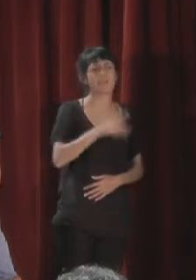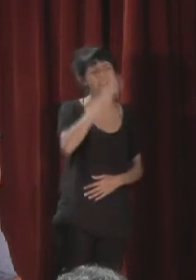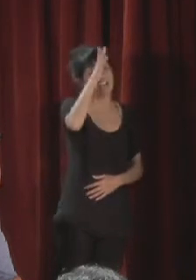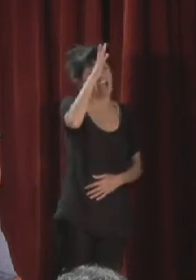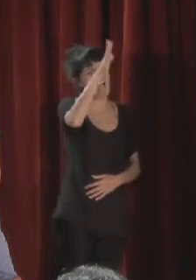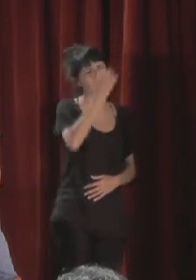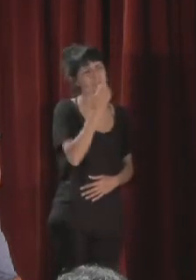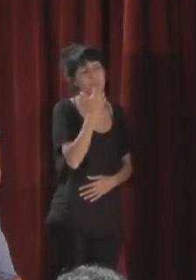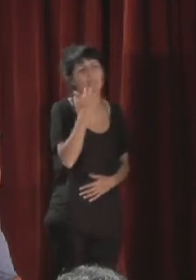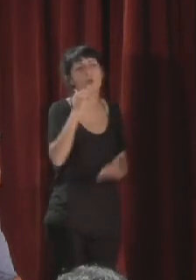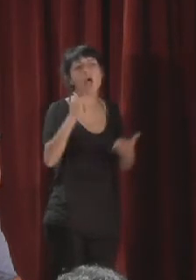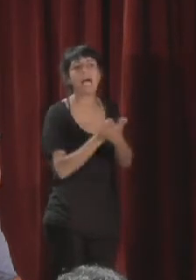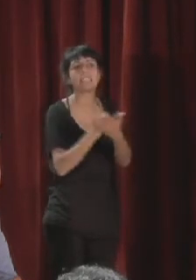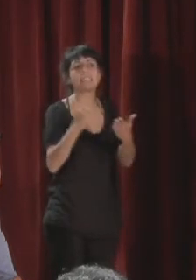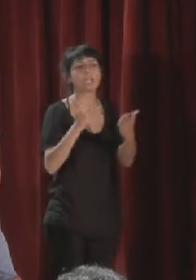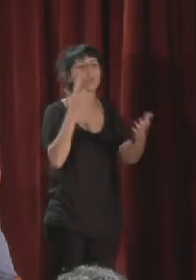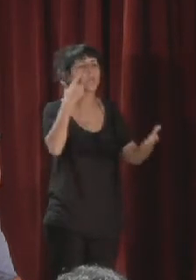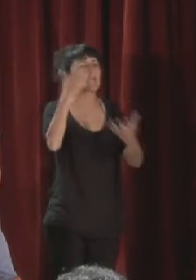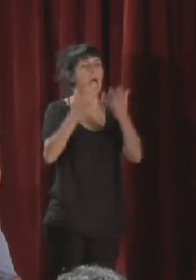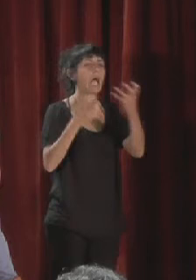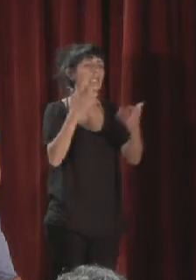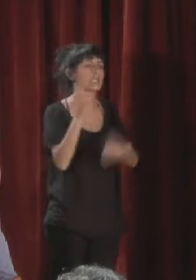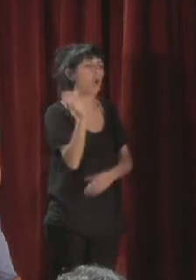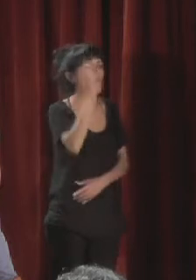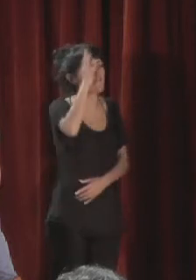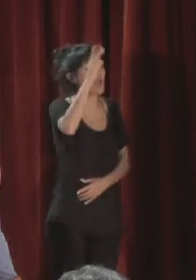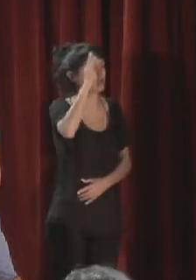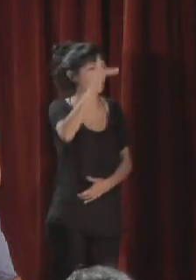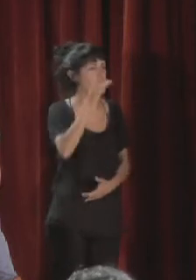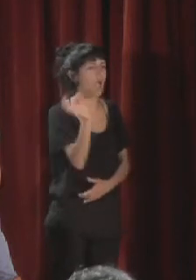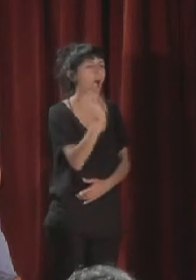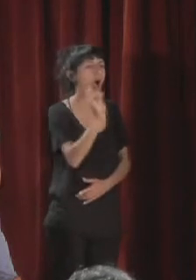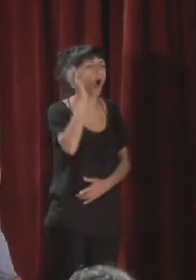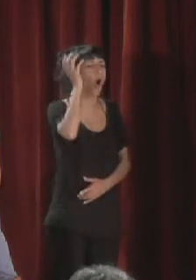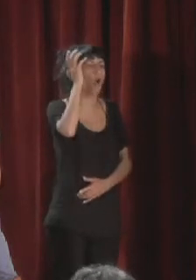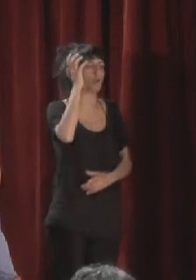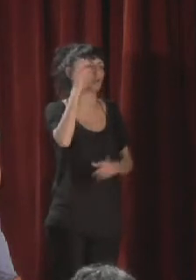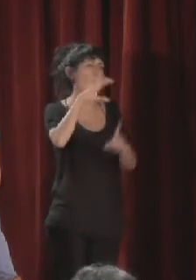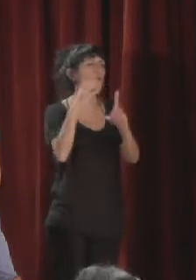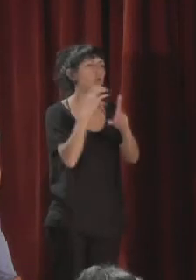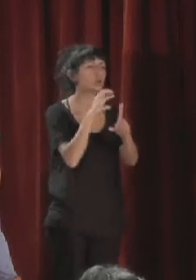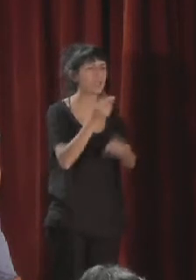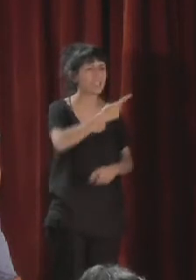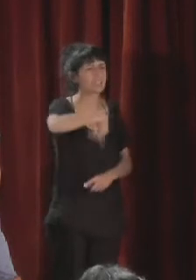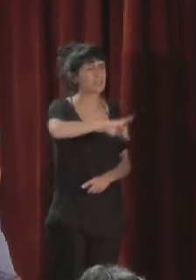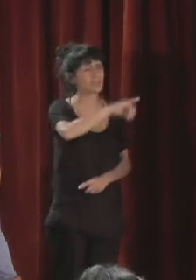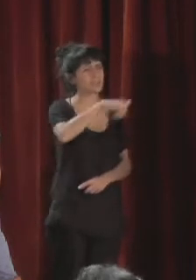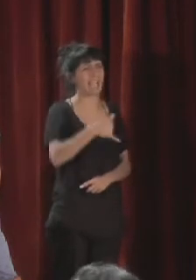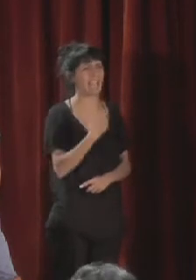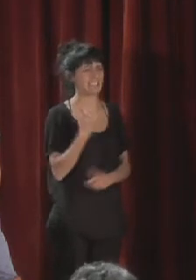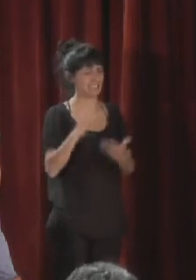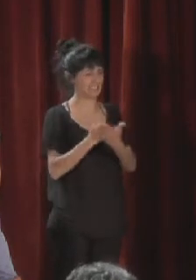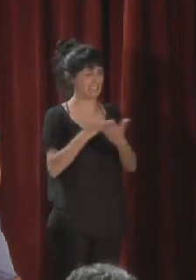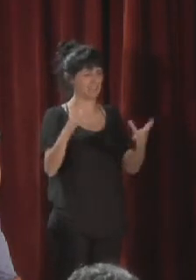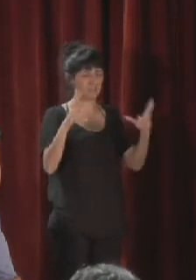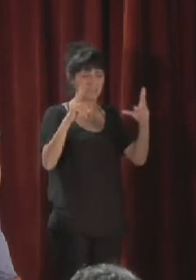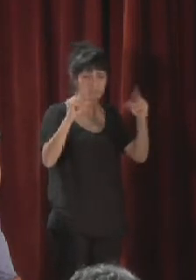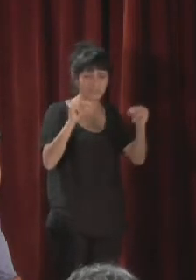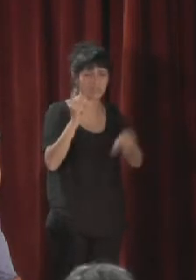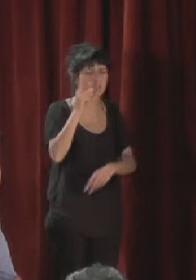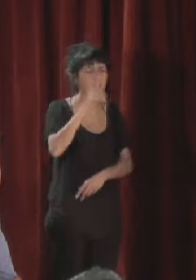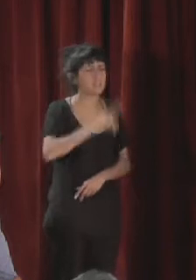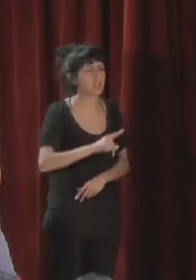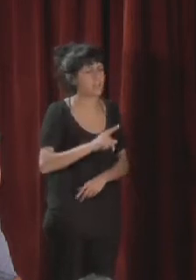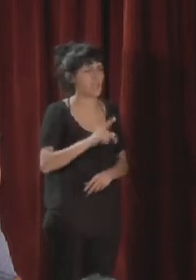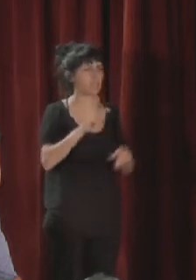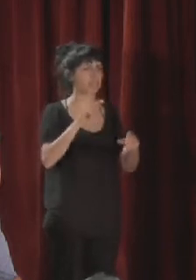as asignaturas artísticas, culturais ou filosóficas. Estamos moi cansos da súa lei antimordaza,